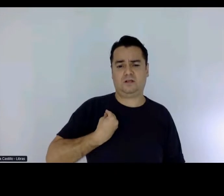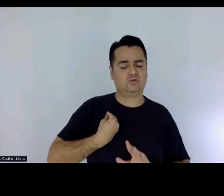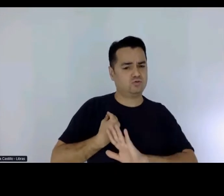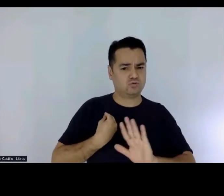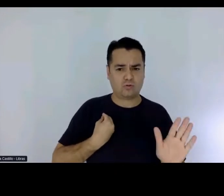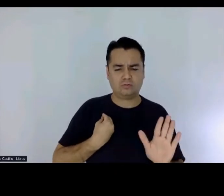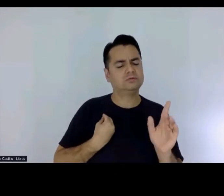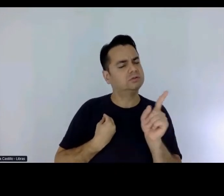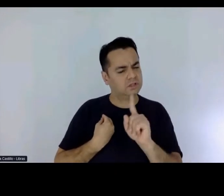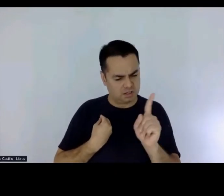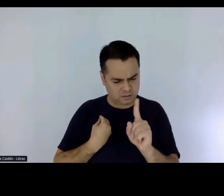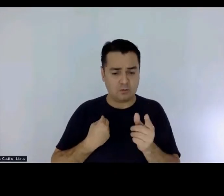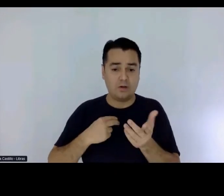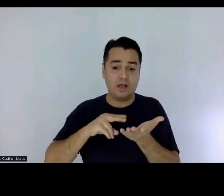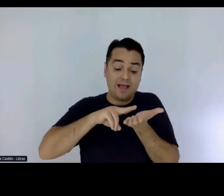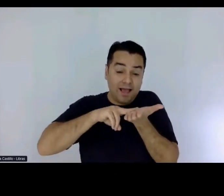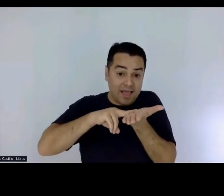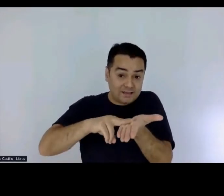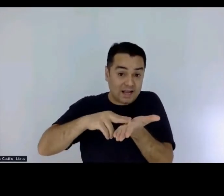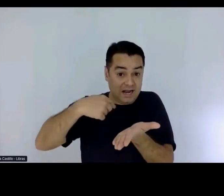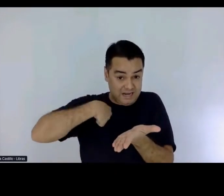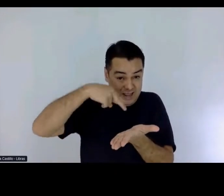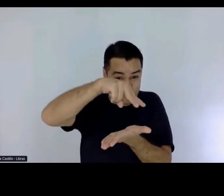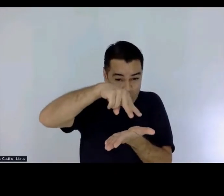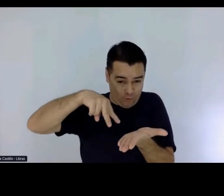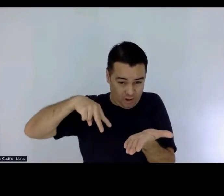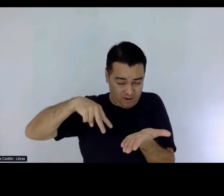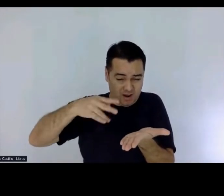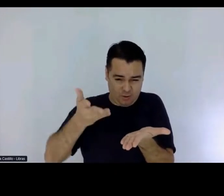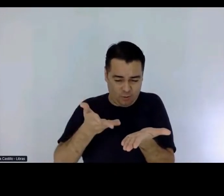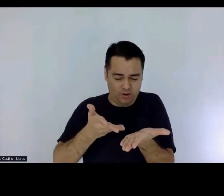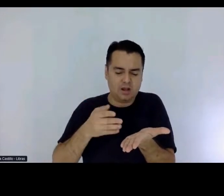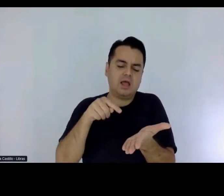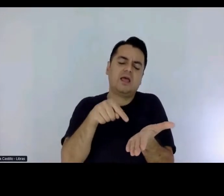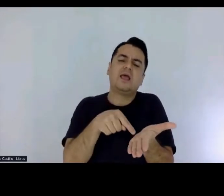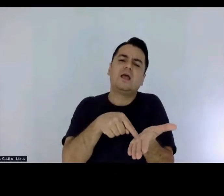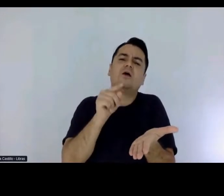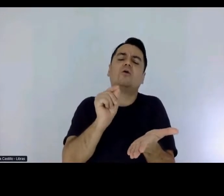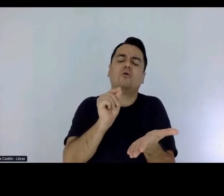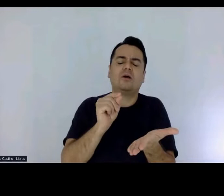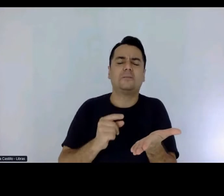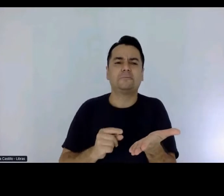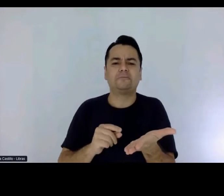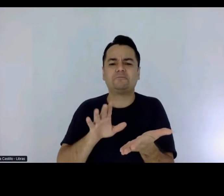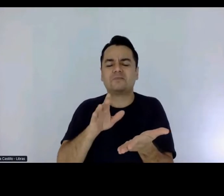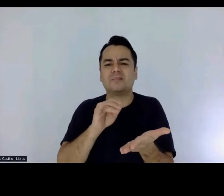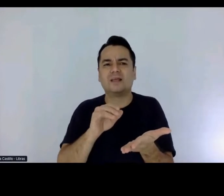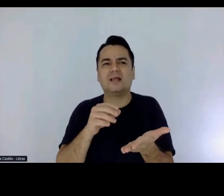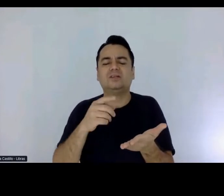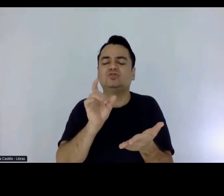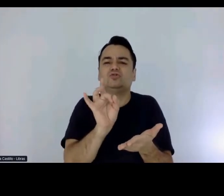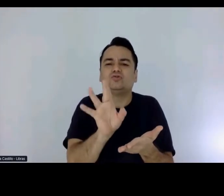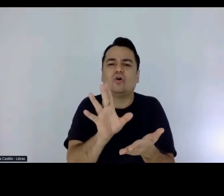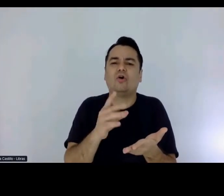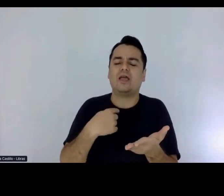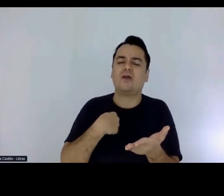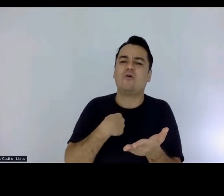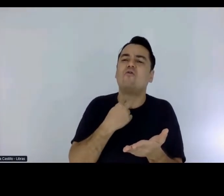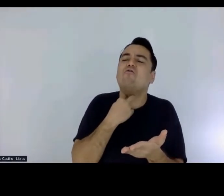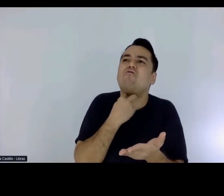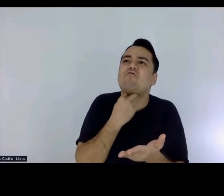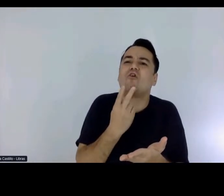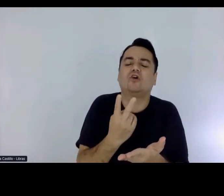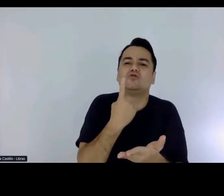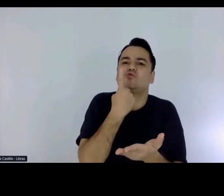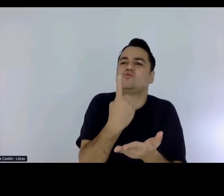lado, esta carta, ela não trata-se de uma voz uníssona e que quer representar